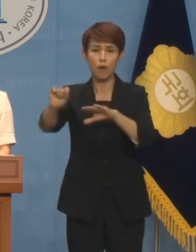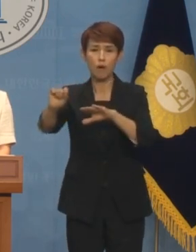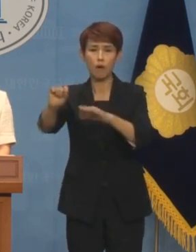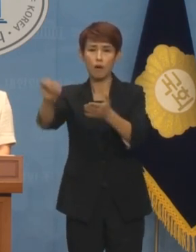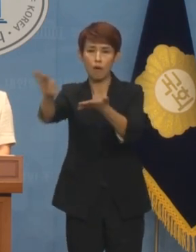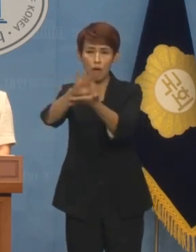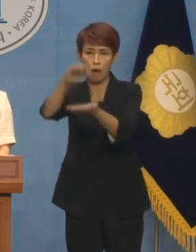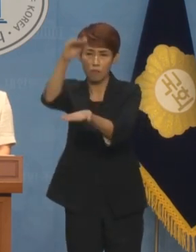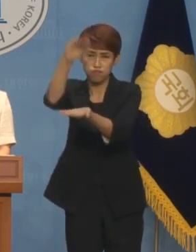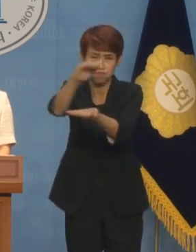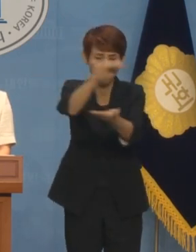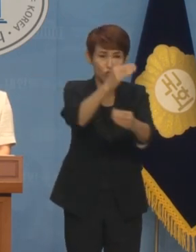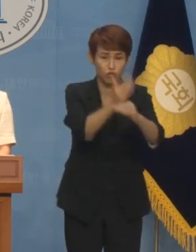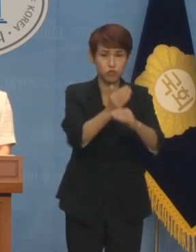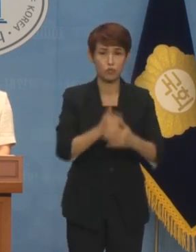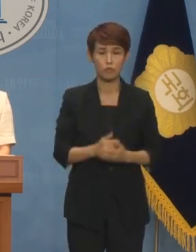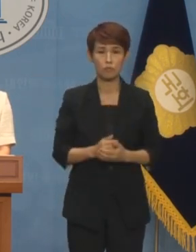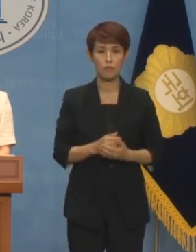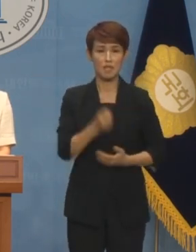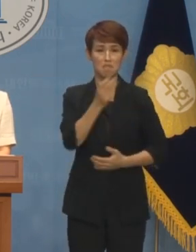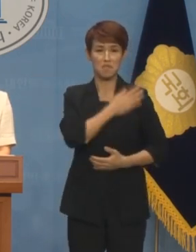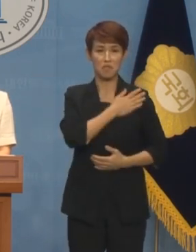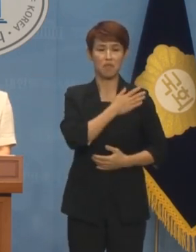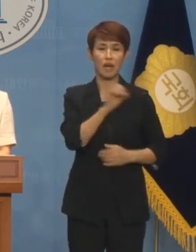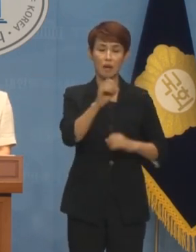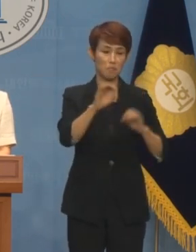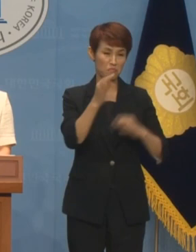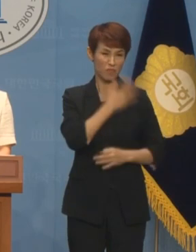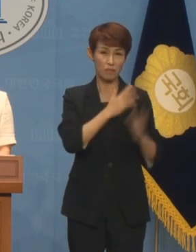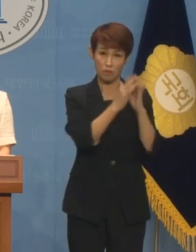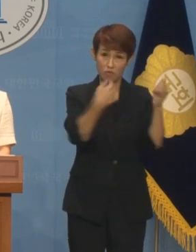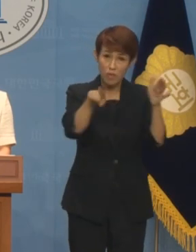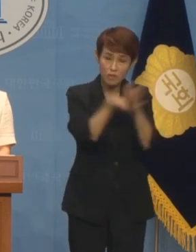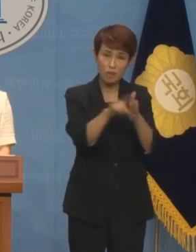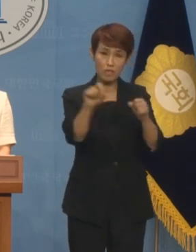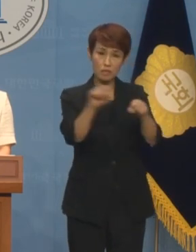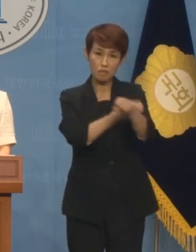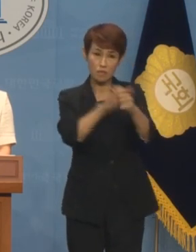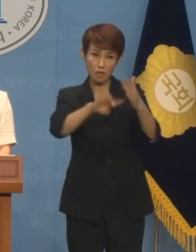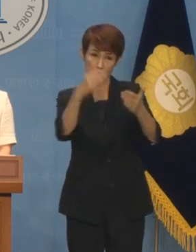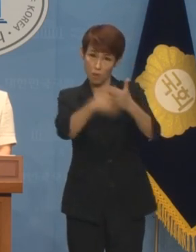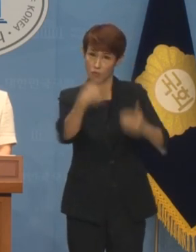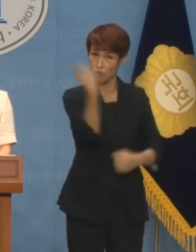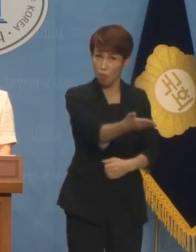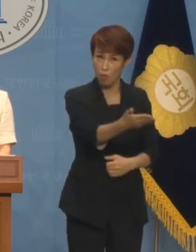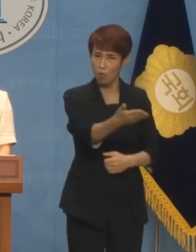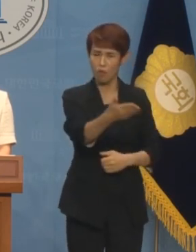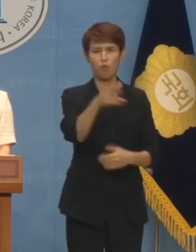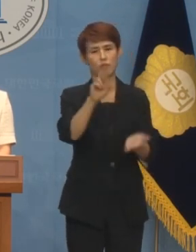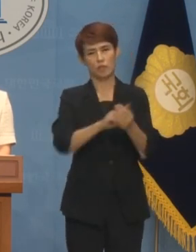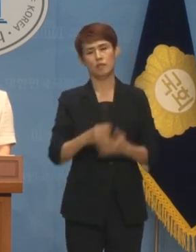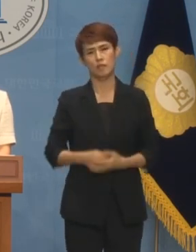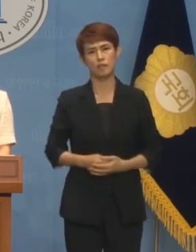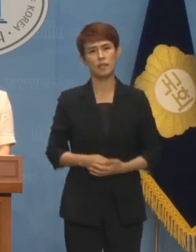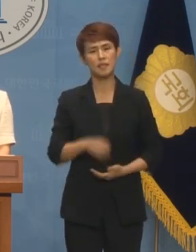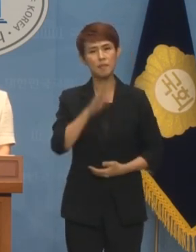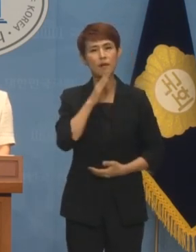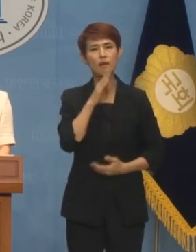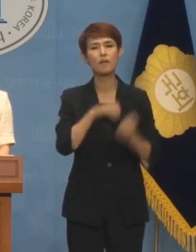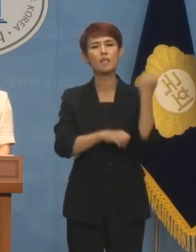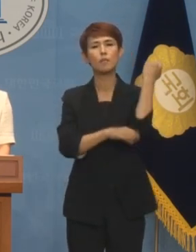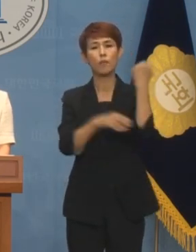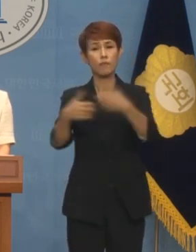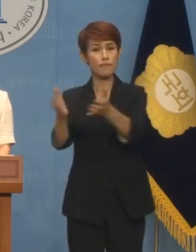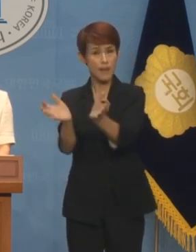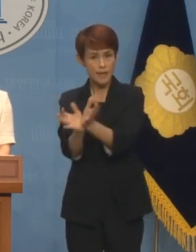있는데 삼성 등 재벌가들만을 위한 특혜 감세를 하겠다는 것입니다. 이것이 바로